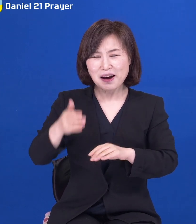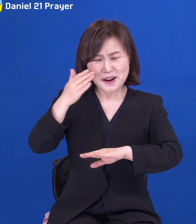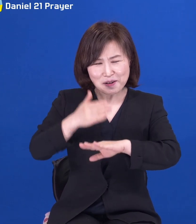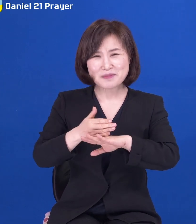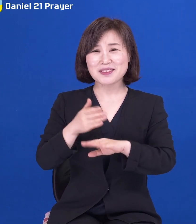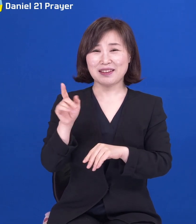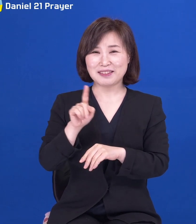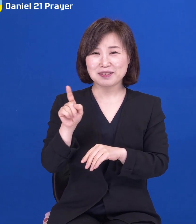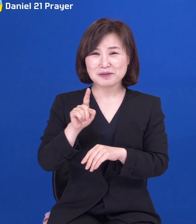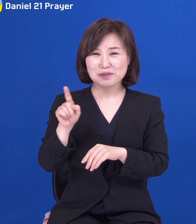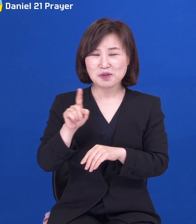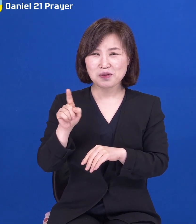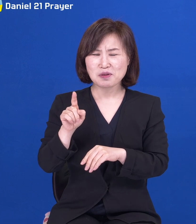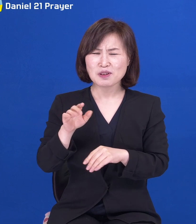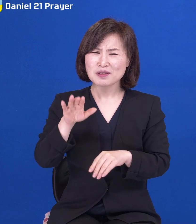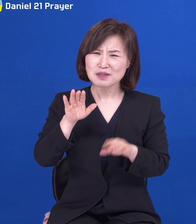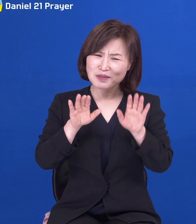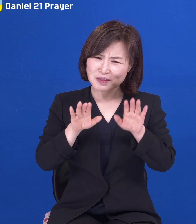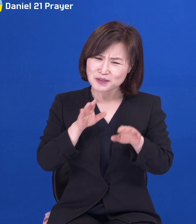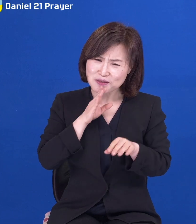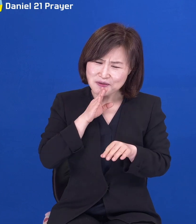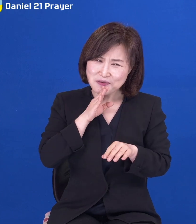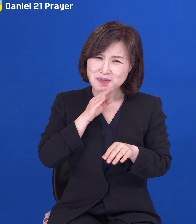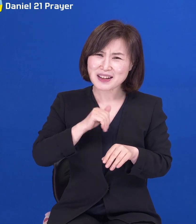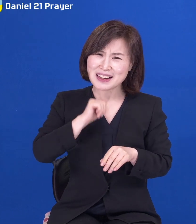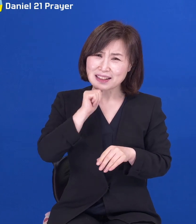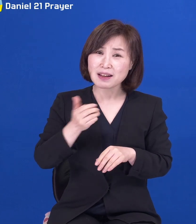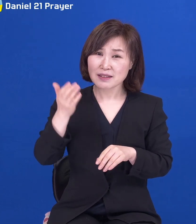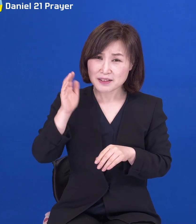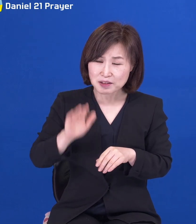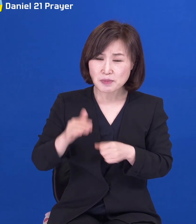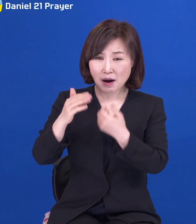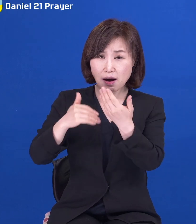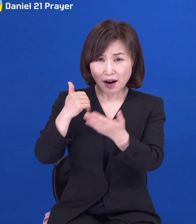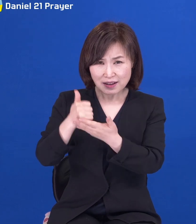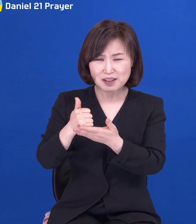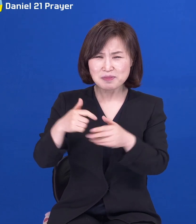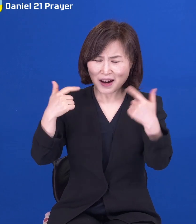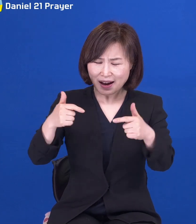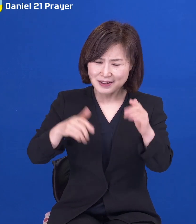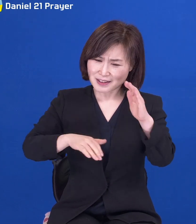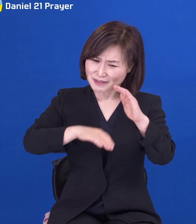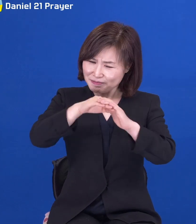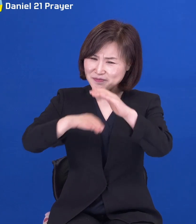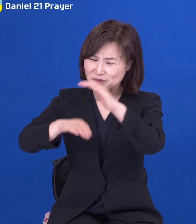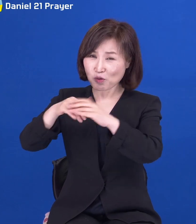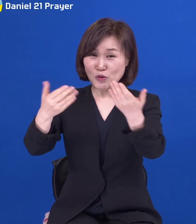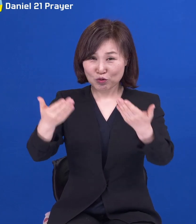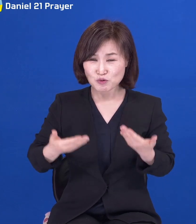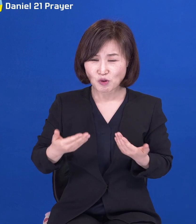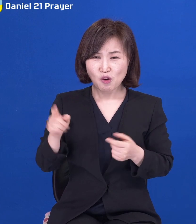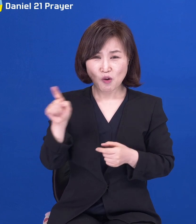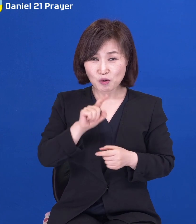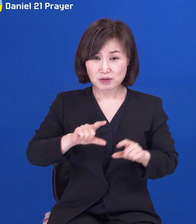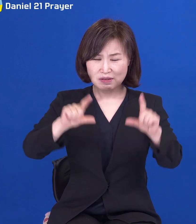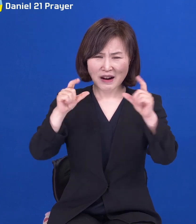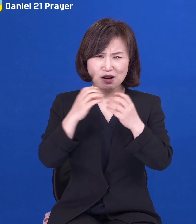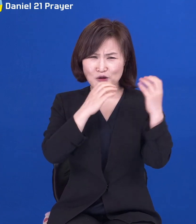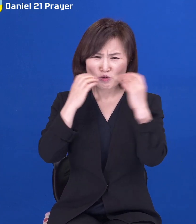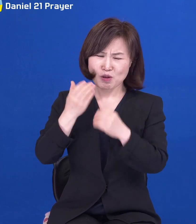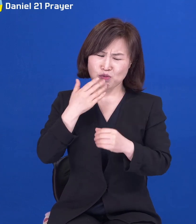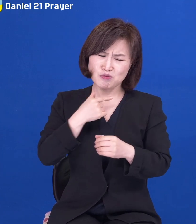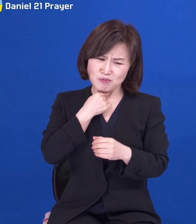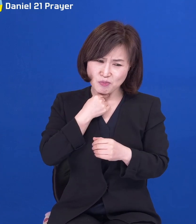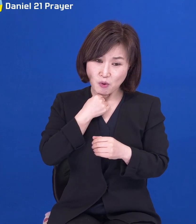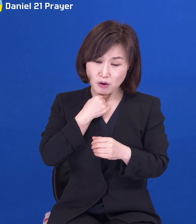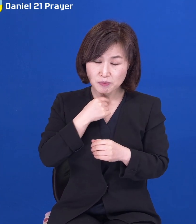가난했는데 하나님께서 필요한 것마다 다 너무 풍족하게 해주셨어요. 뭐 수박 먹고 싶다 하니까 수박이 집에 앞에 와 있고요. 갑자기